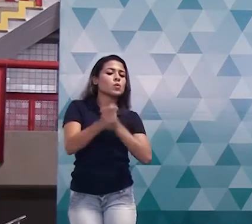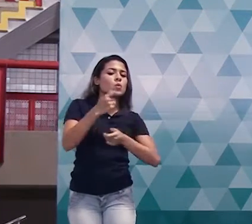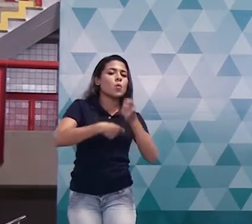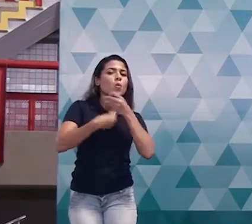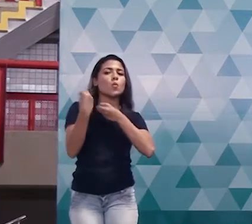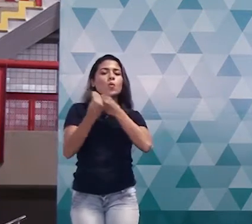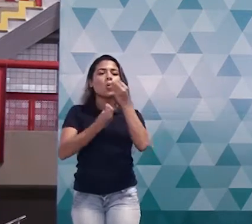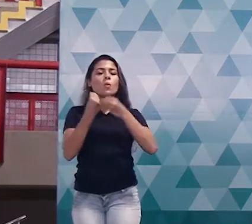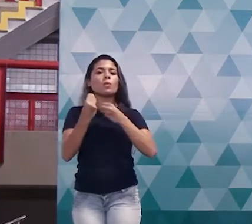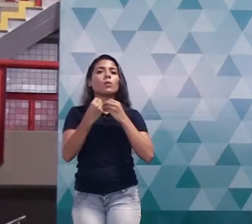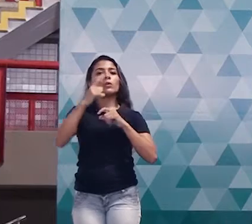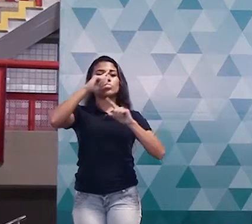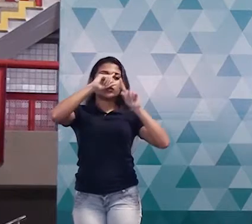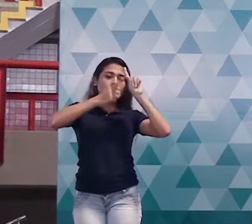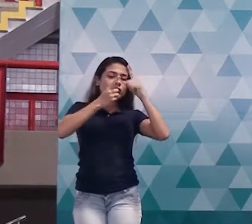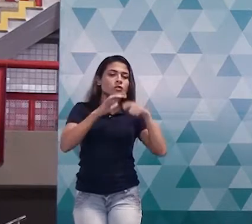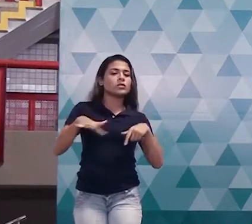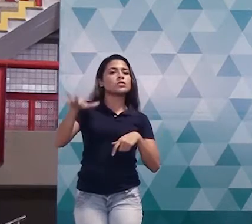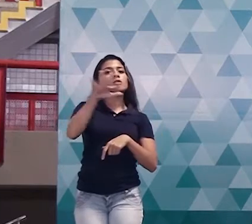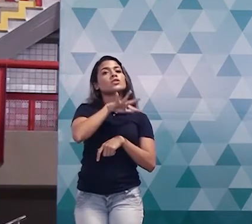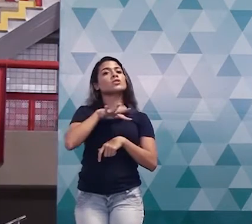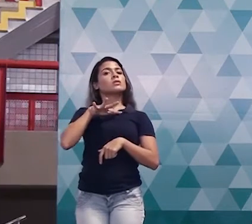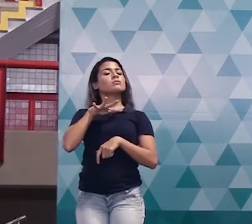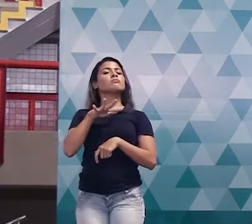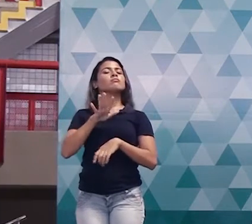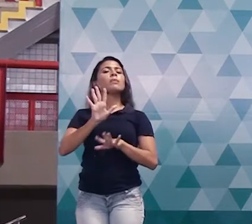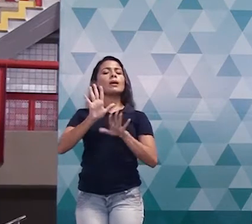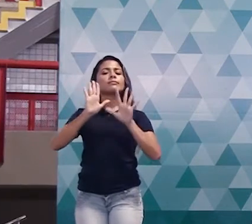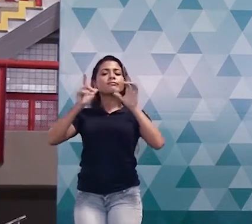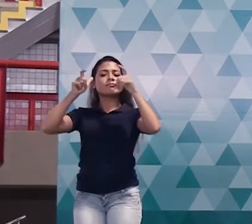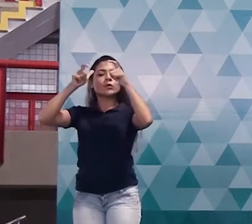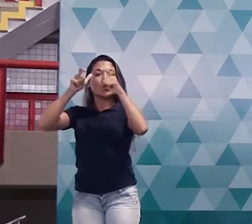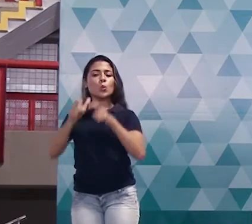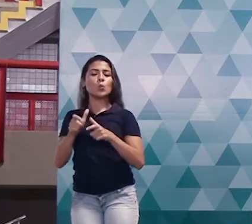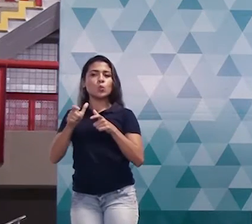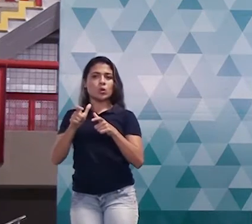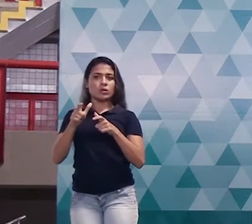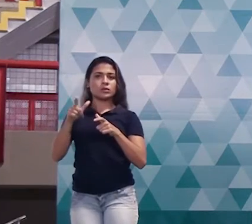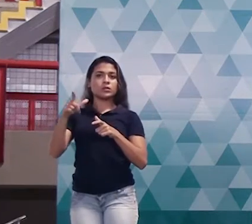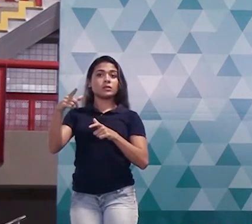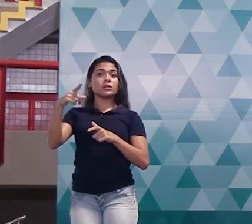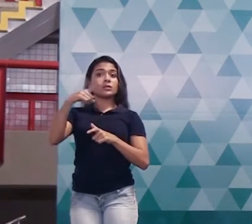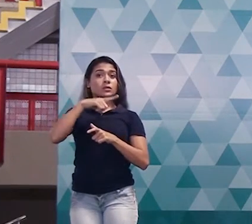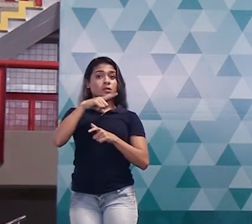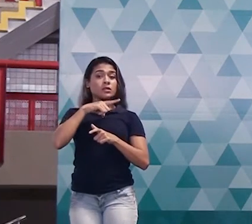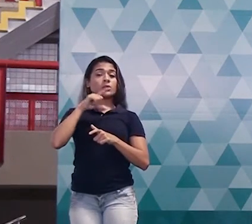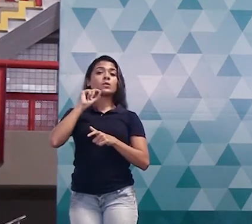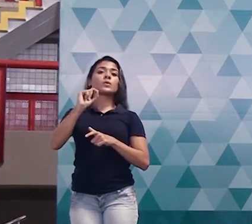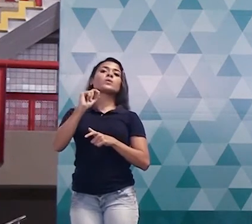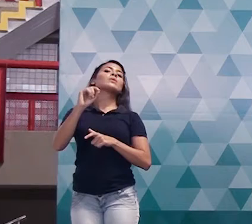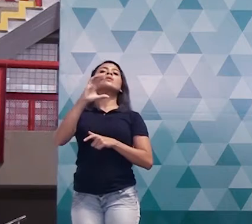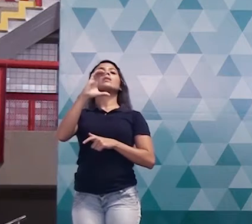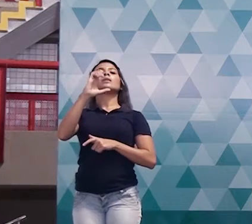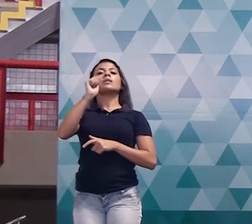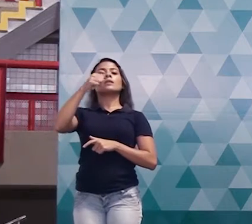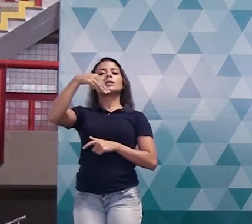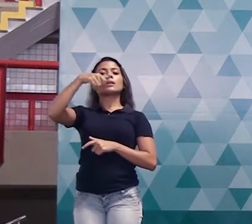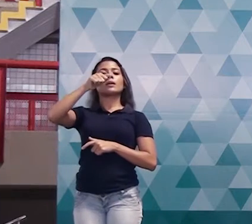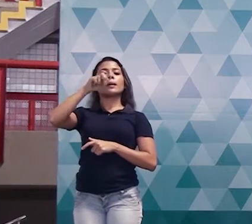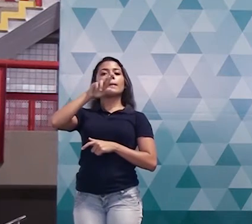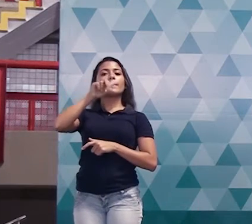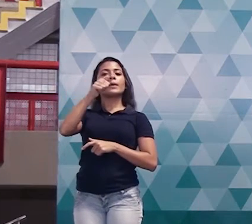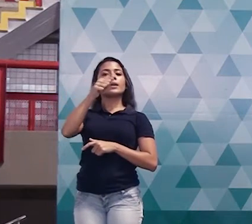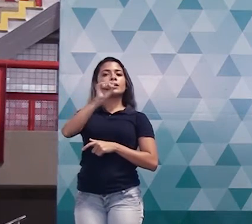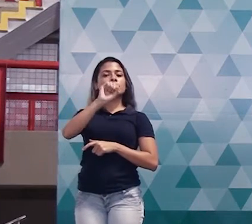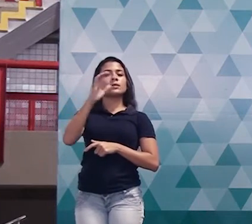administração geral. E a nível local? A nível local você vai ter as câmaras municipais. As